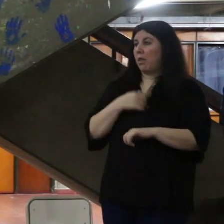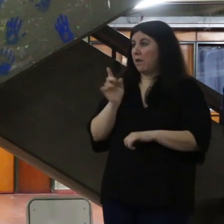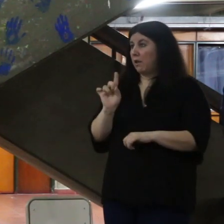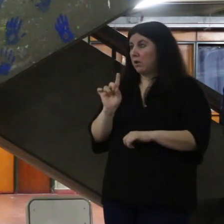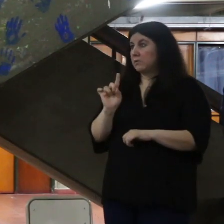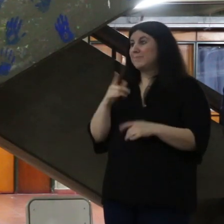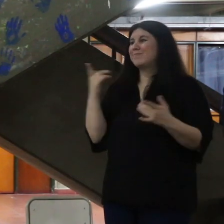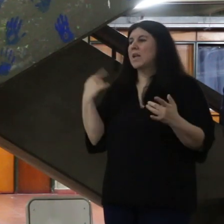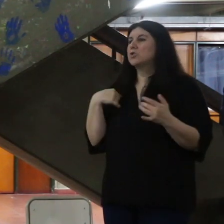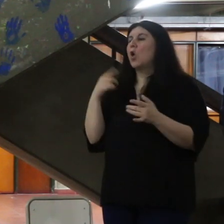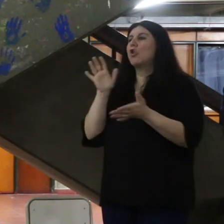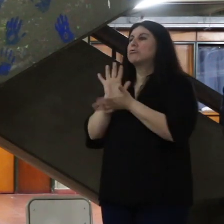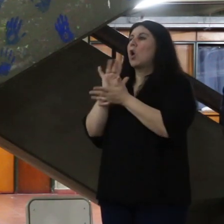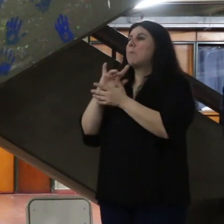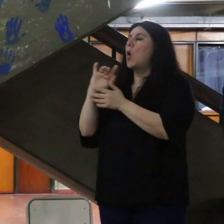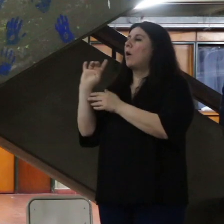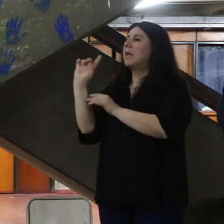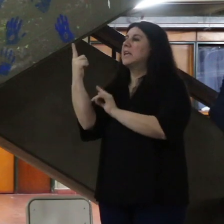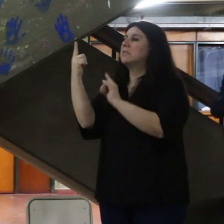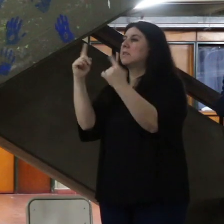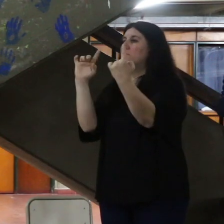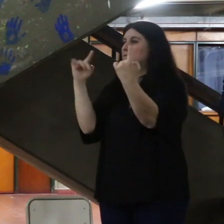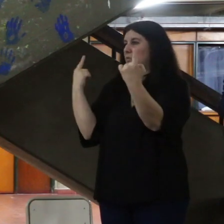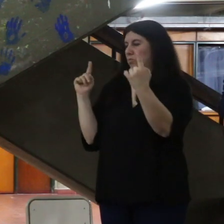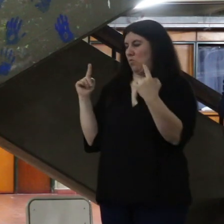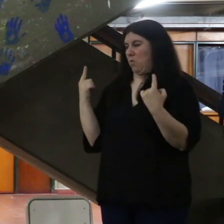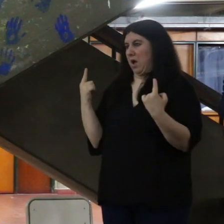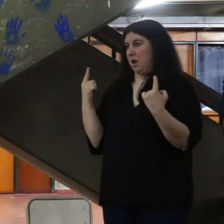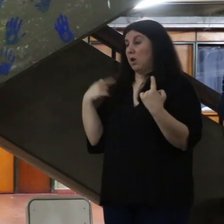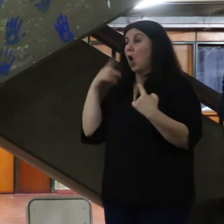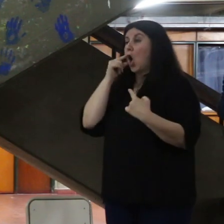libertad individual. Y dice Massimo Recalcati,